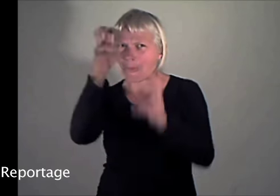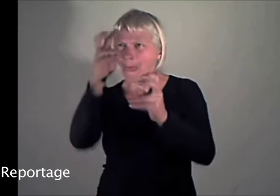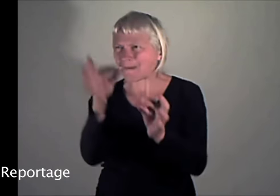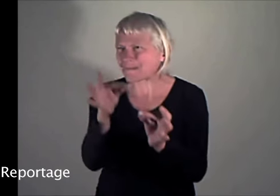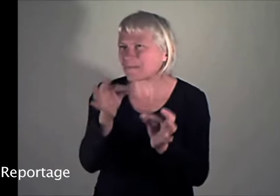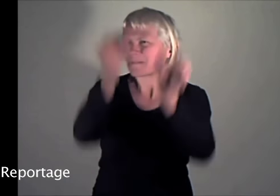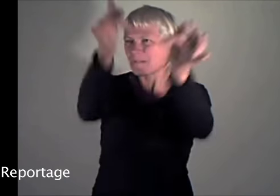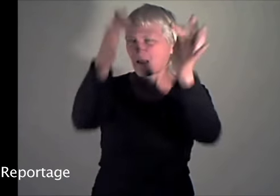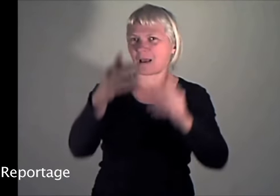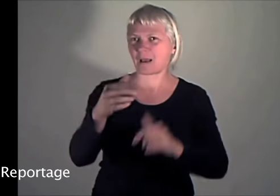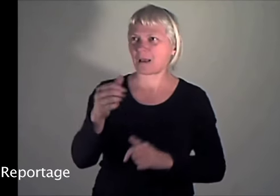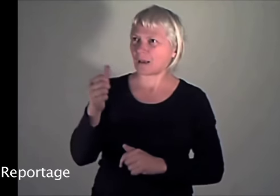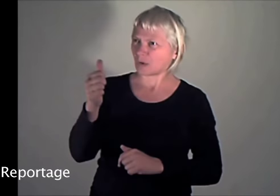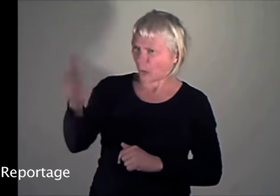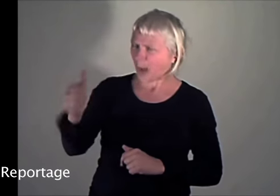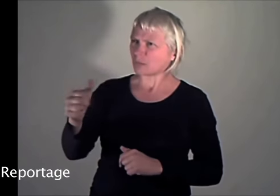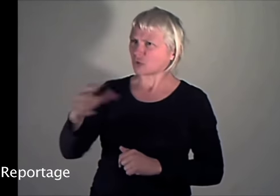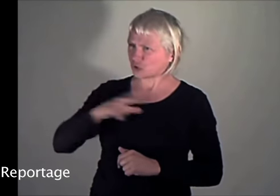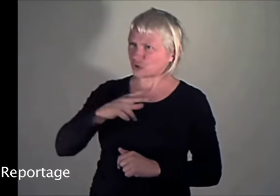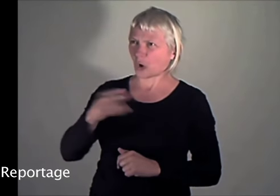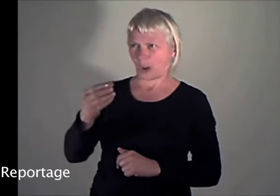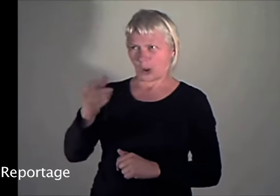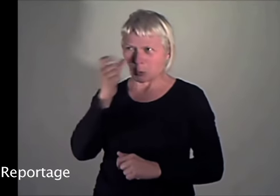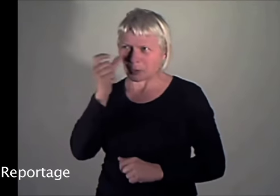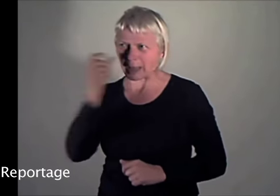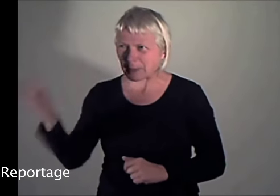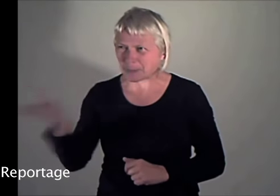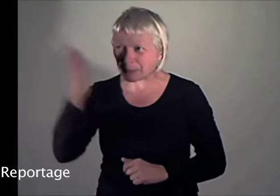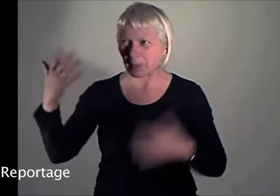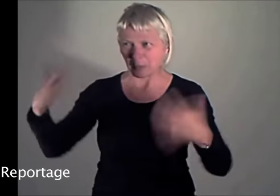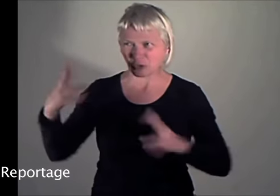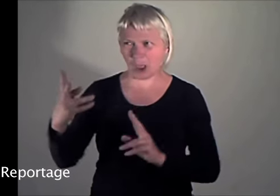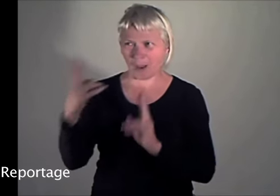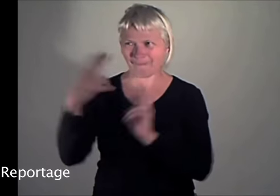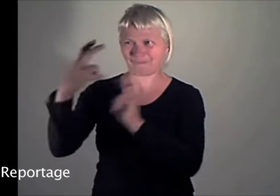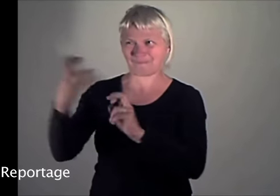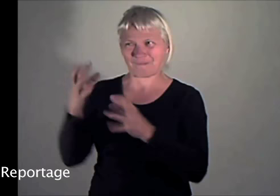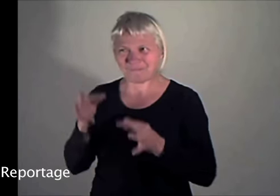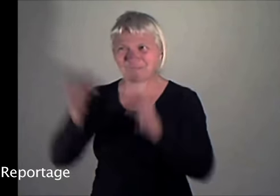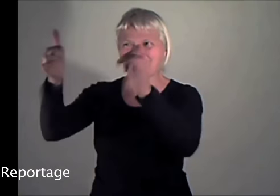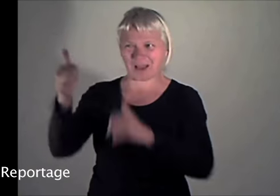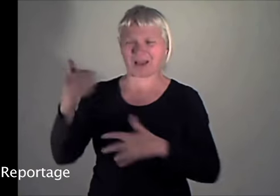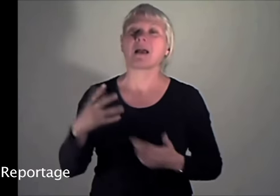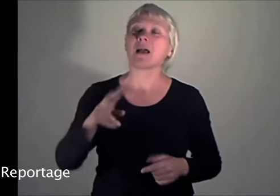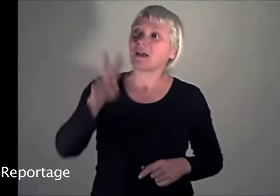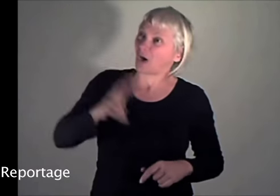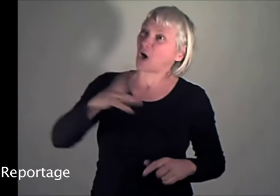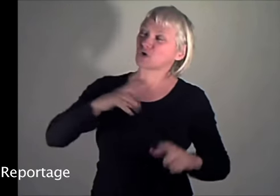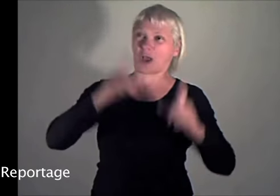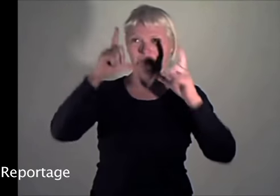nuances déjà. Il y a les expressions du visage, si tu veux, ce qui remplace un peu l'intonation de la voix. Tu vois, ça donne aussi